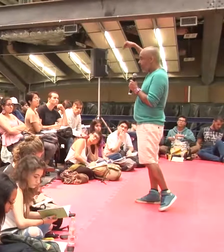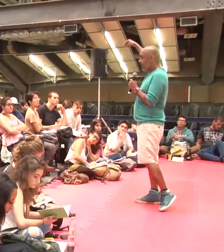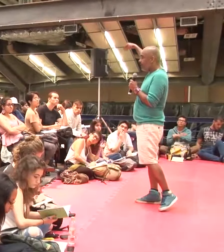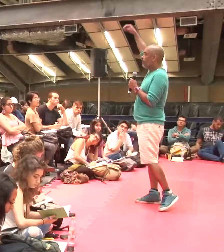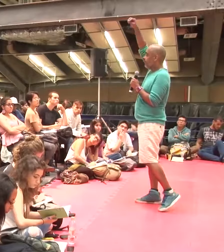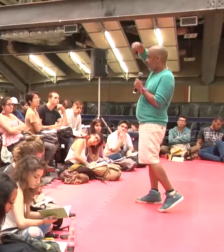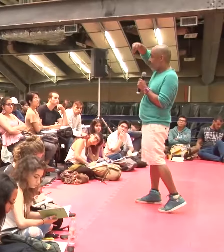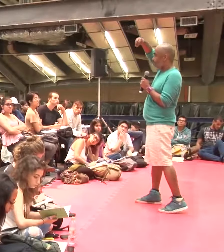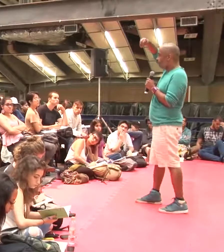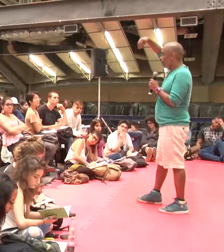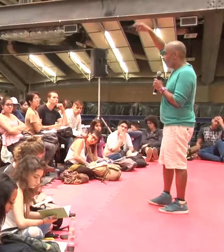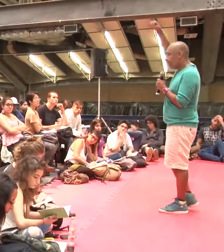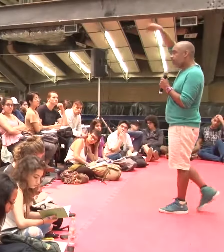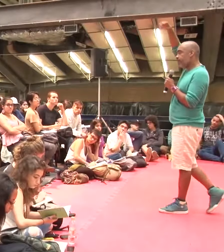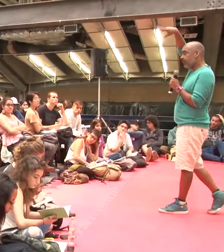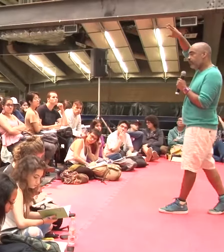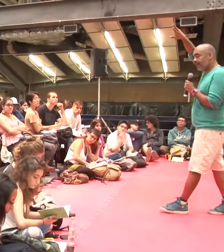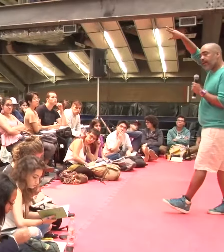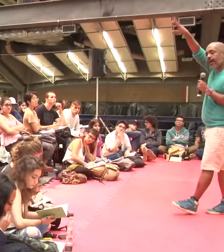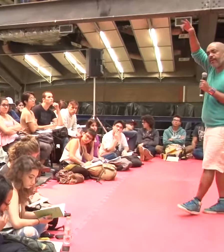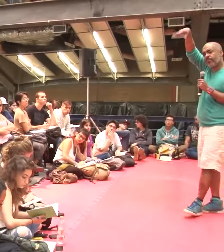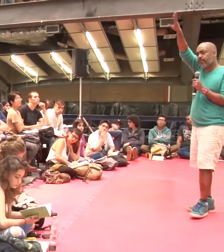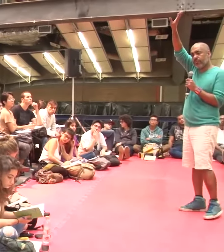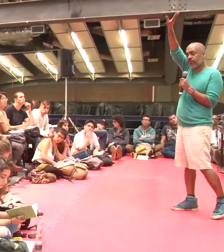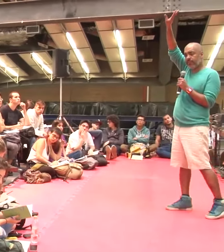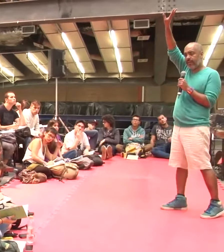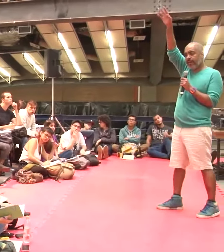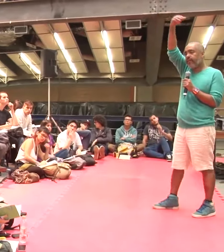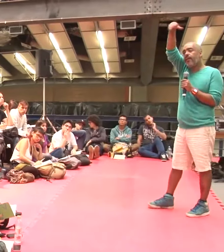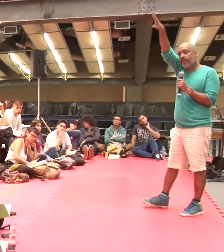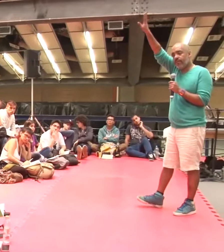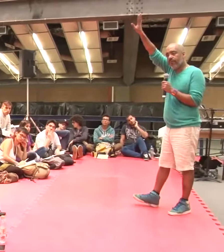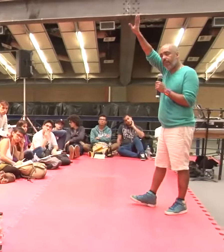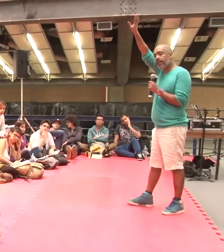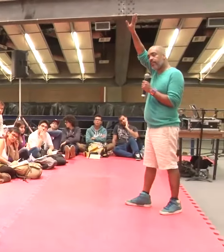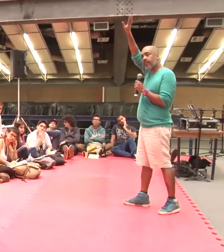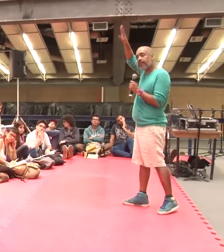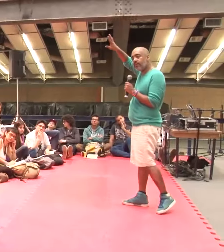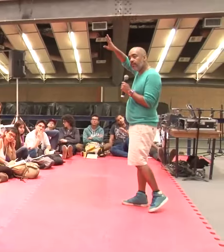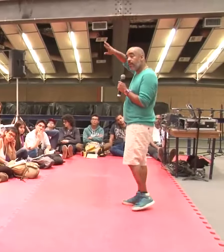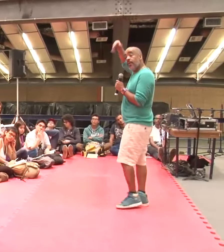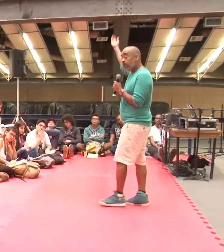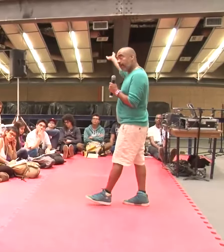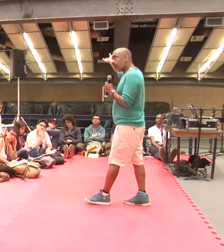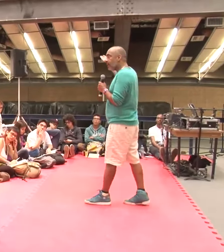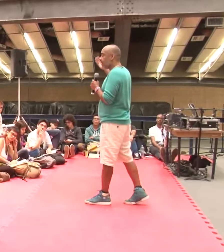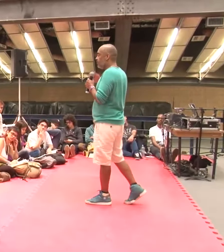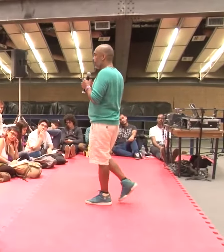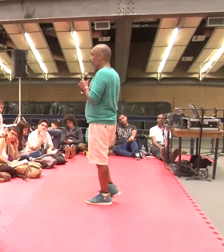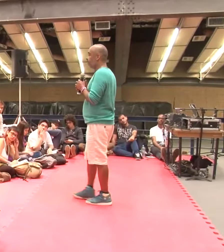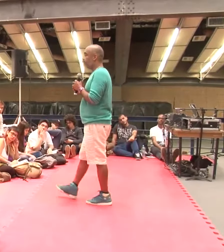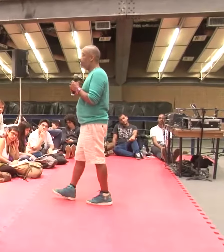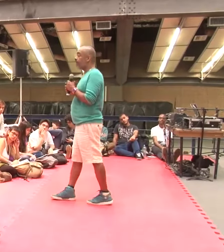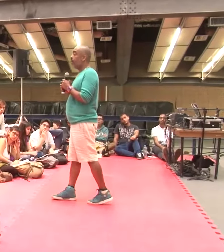coisas e tal, porque eram construídas pelos Matarazzo, pelos outros quaisquer aí, que tinham fábricas naquela região. Não era o caso